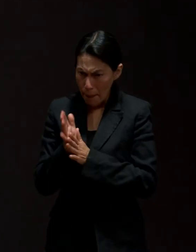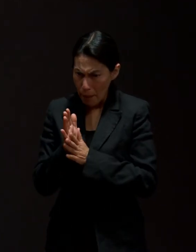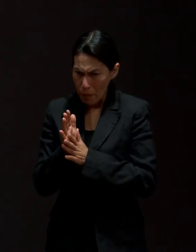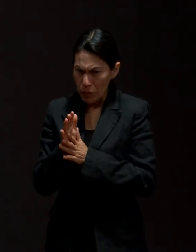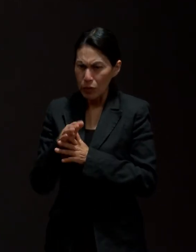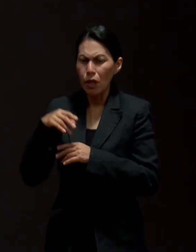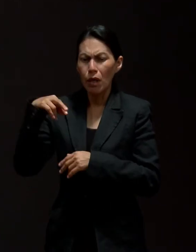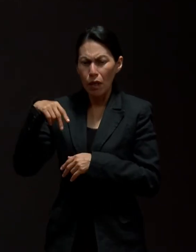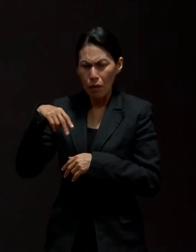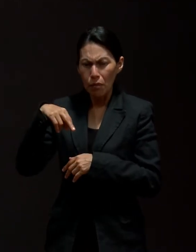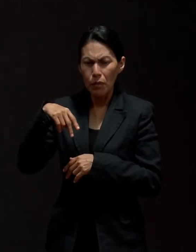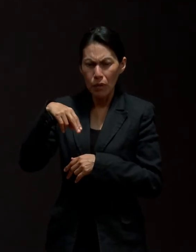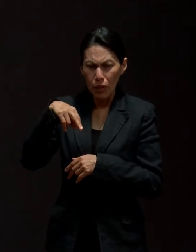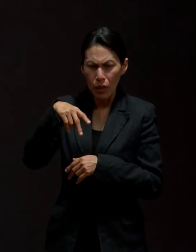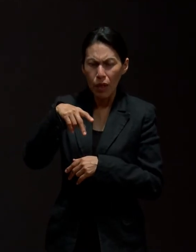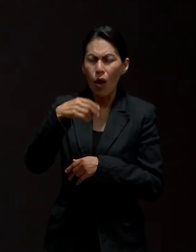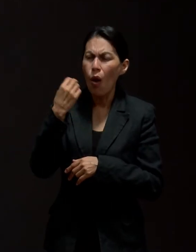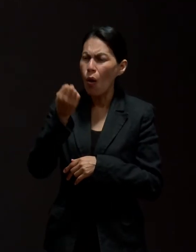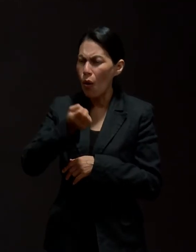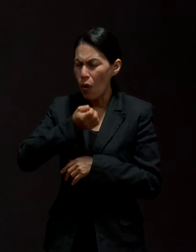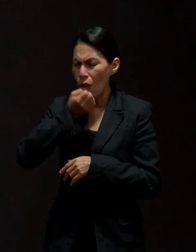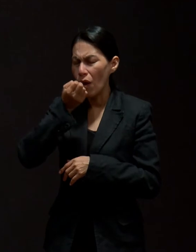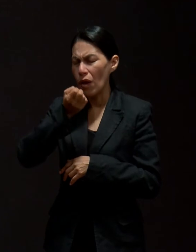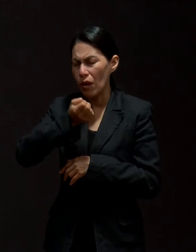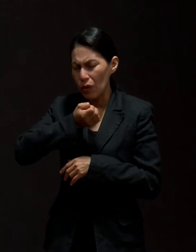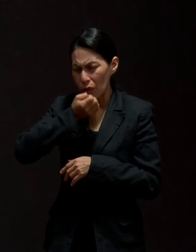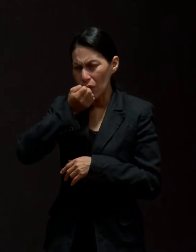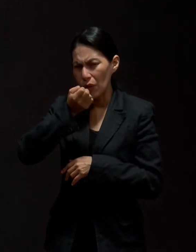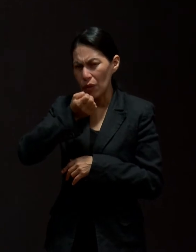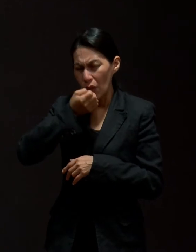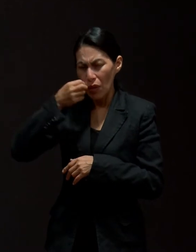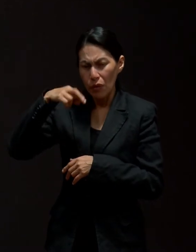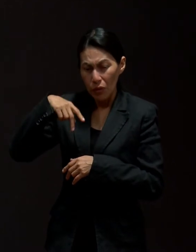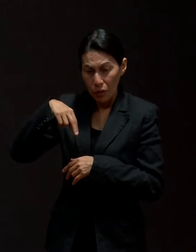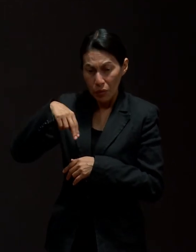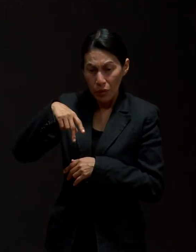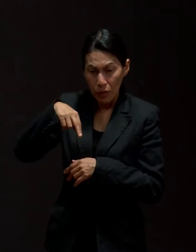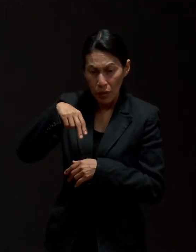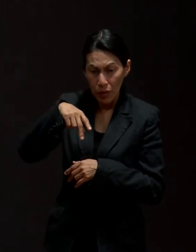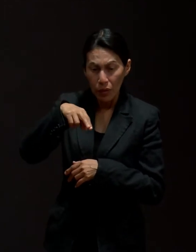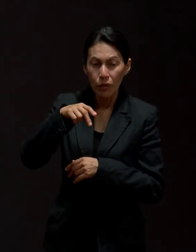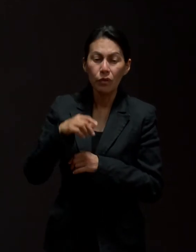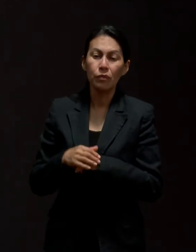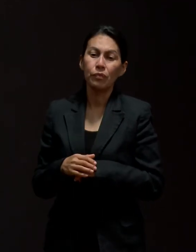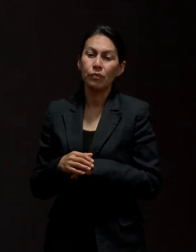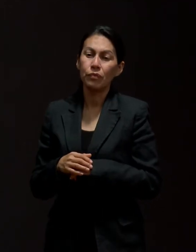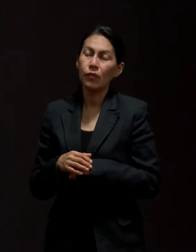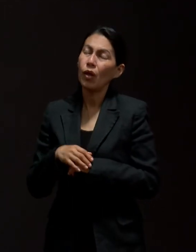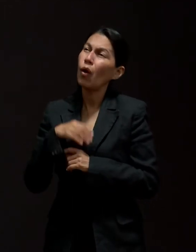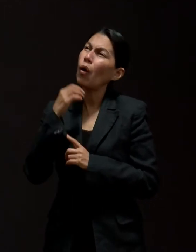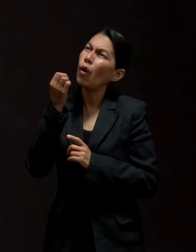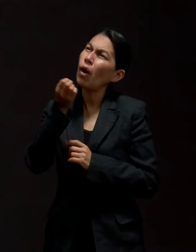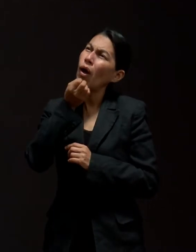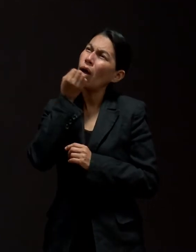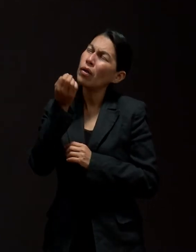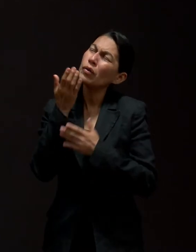como podemos, salimos a caminar y vamos orando mientras caminamos.